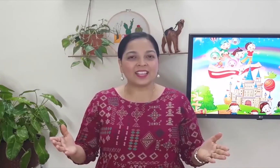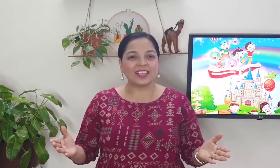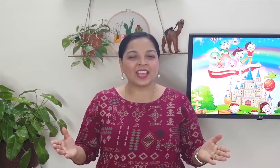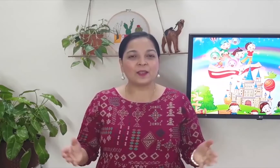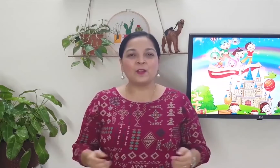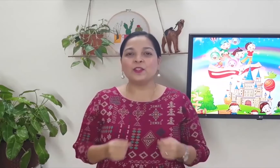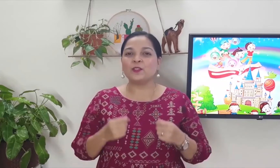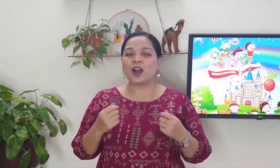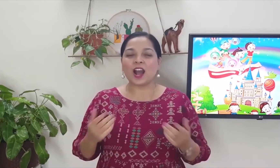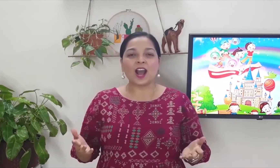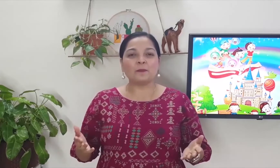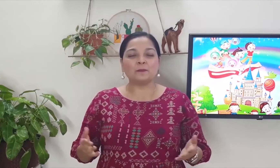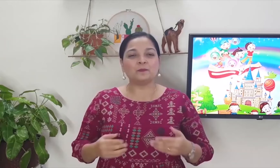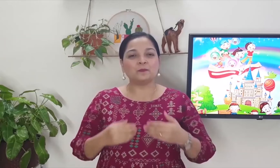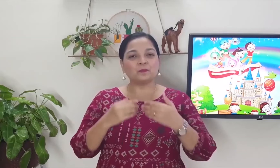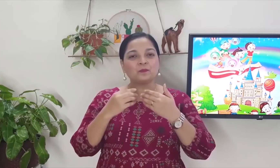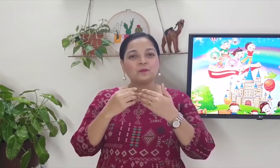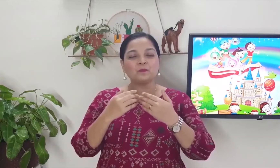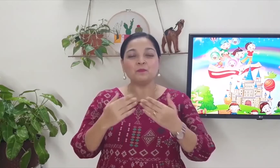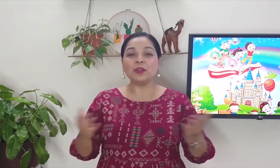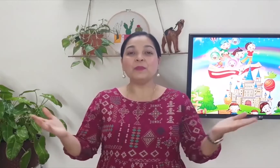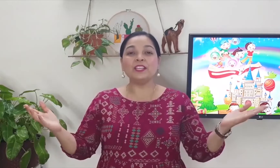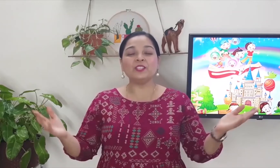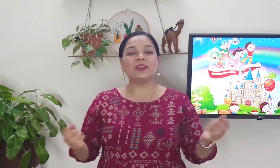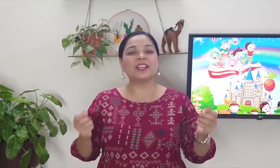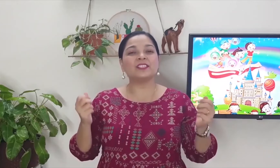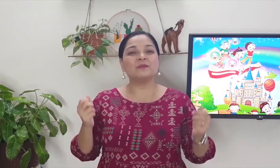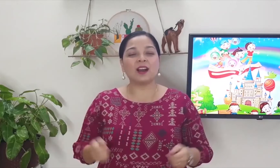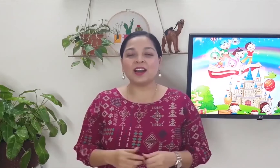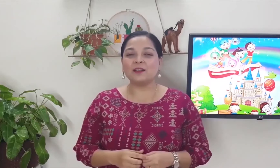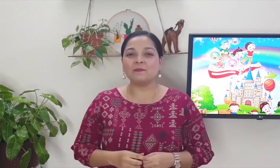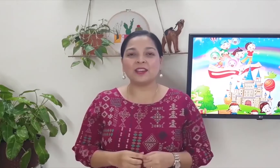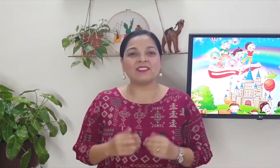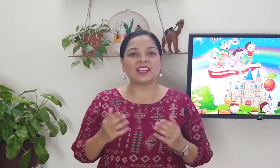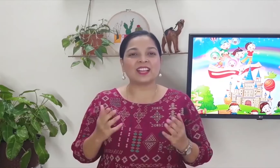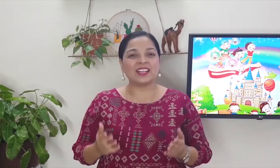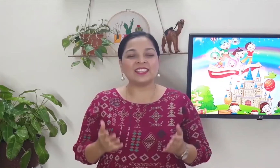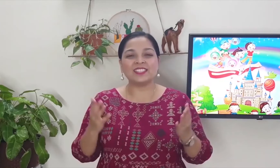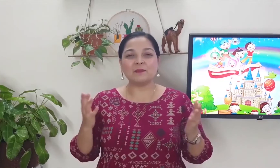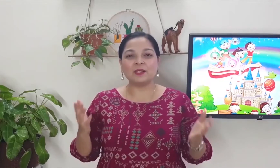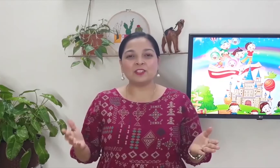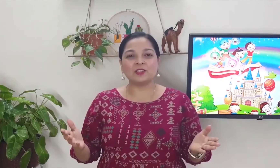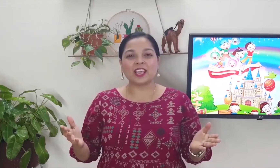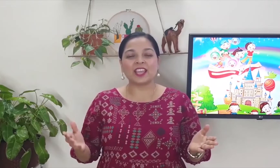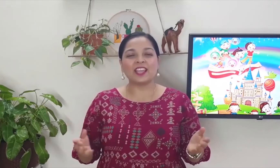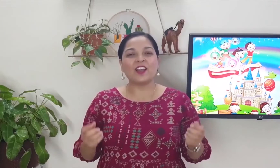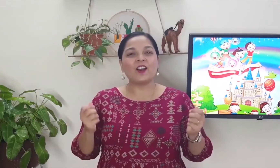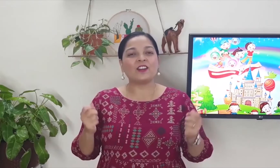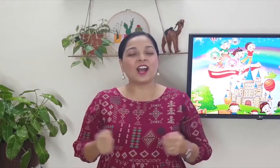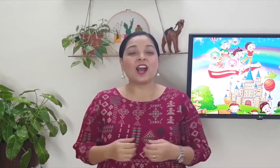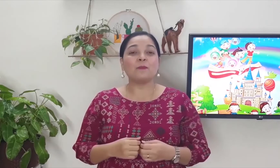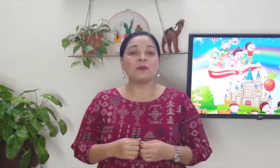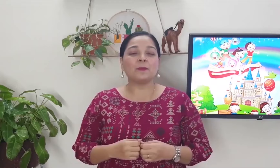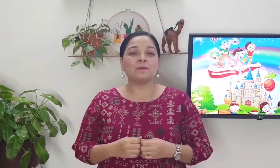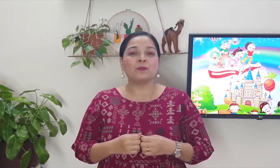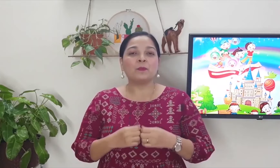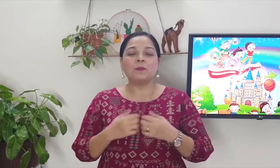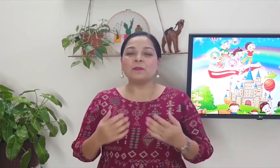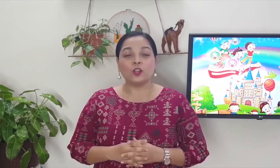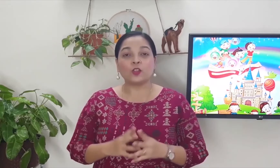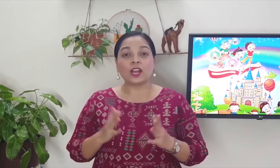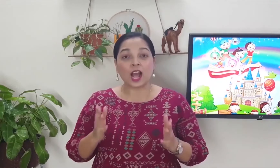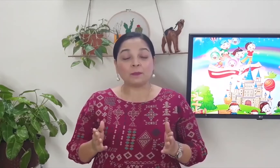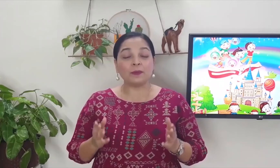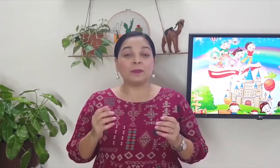प्रार्थना गर्नुभएको छ भने तपाईँ परमेश्वरको एउटा परिवार बनिसक्नु भएको छ, परमेश्वरको एउटा सदस्य भइसक्नु भएको